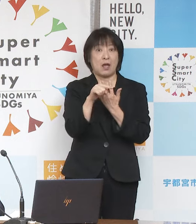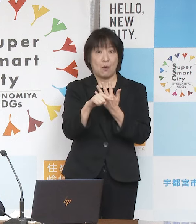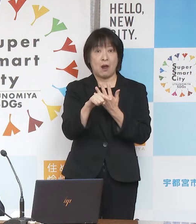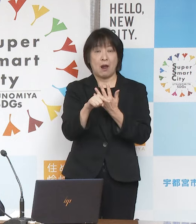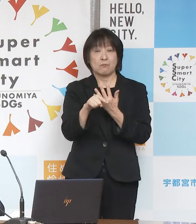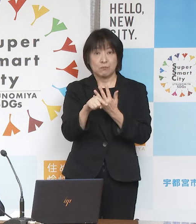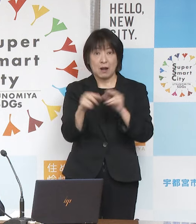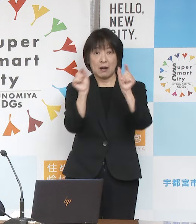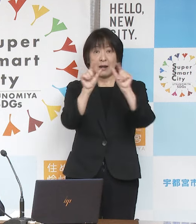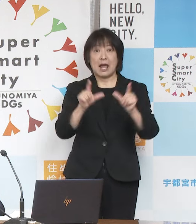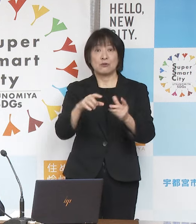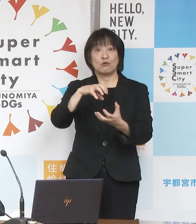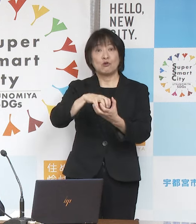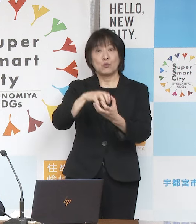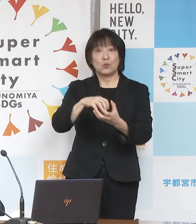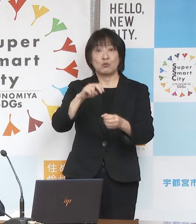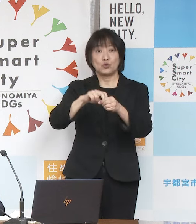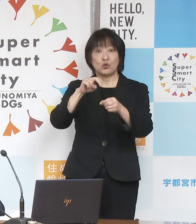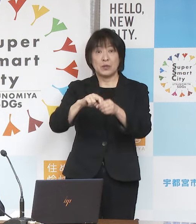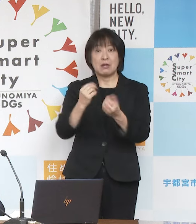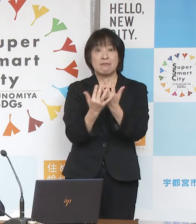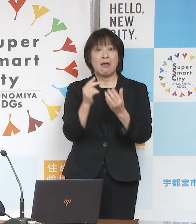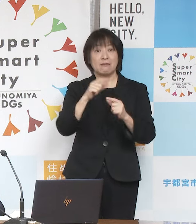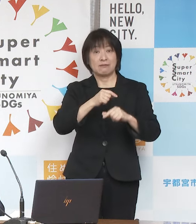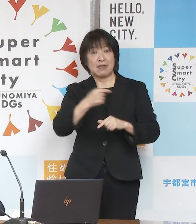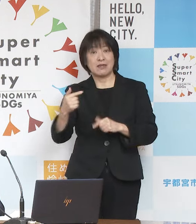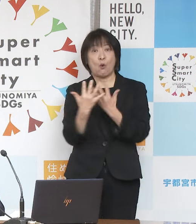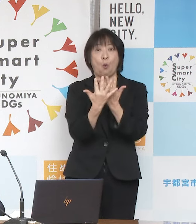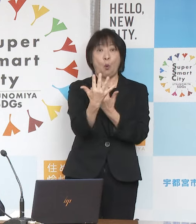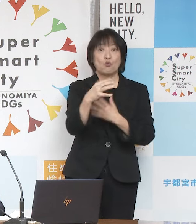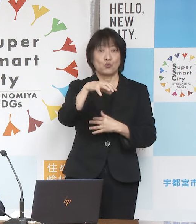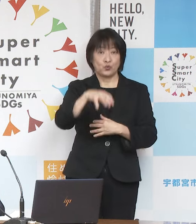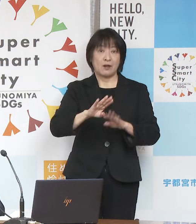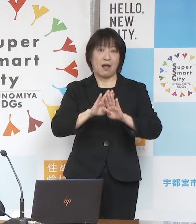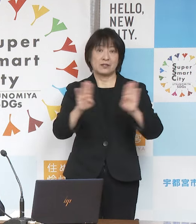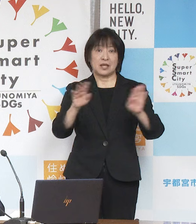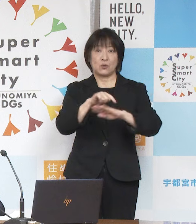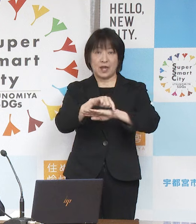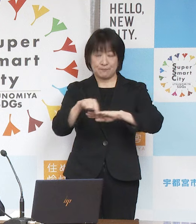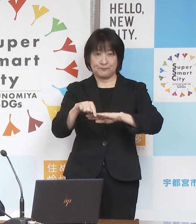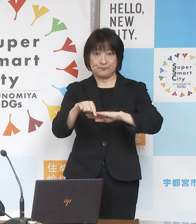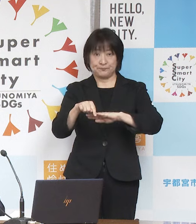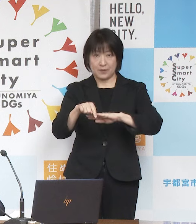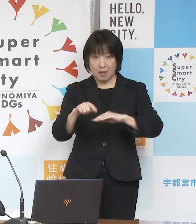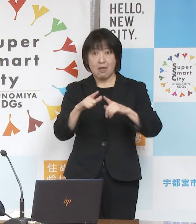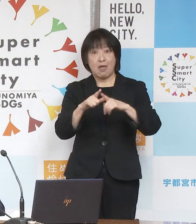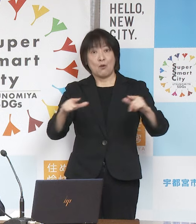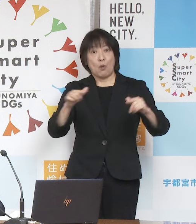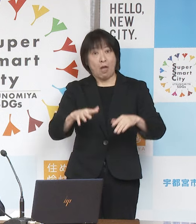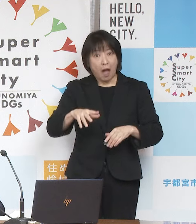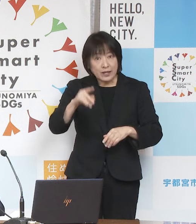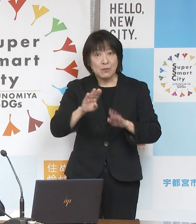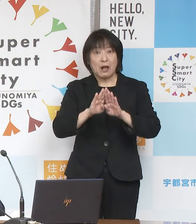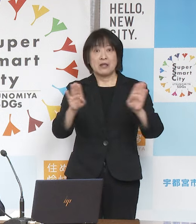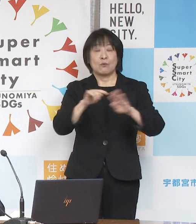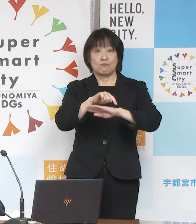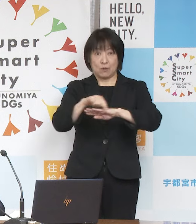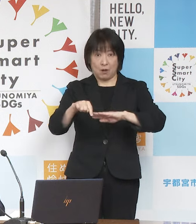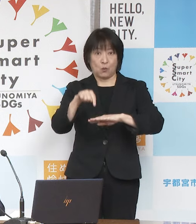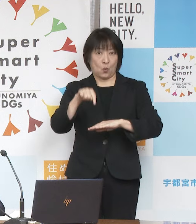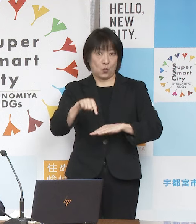キューブ宇都宮大ホールで開催いたします日本発開催となる本大会に